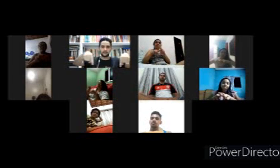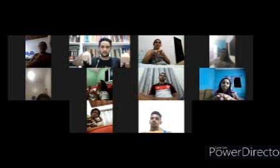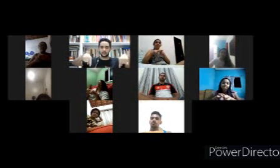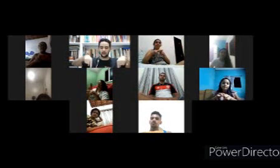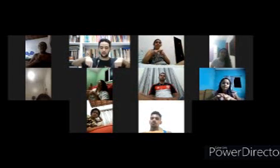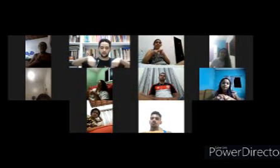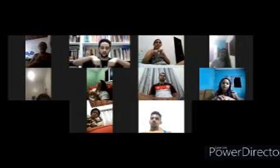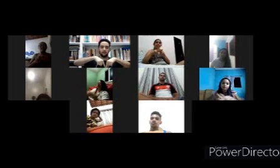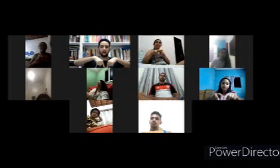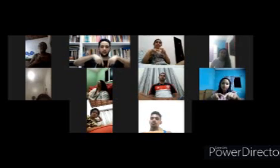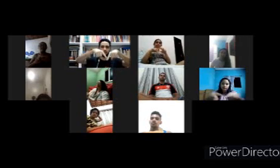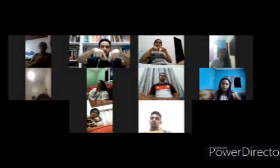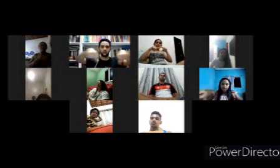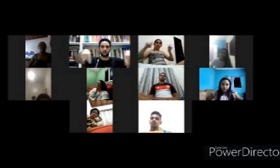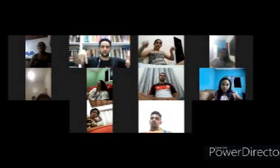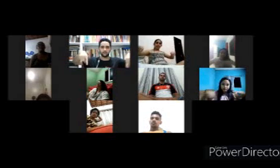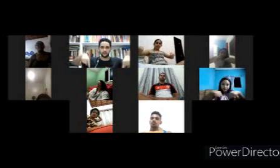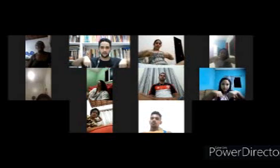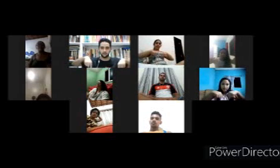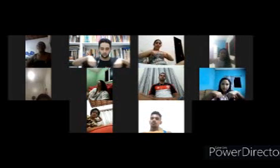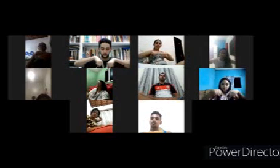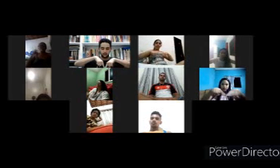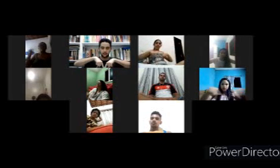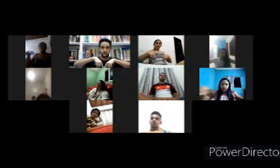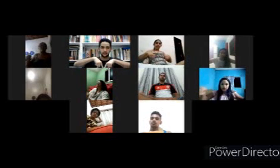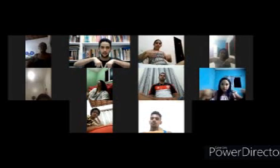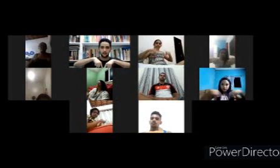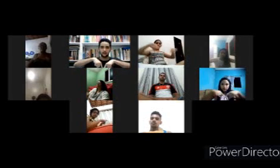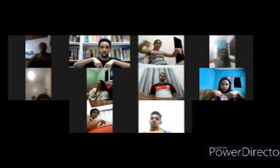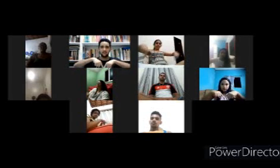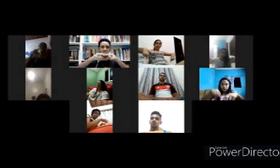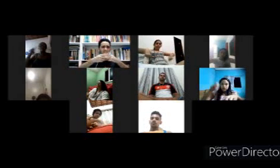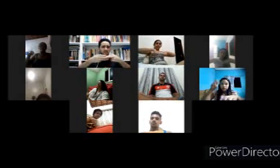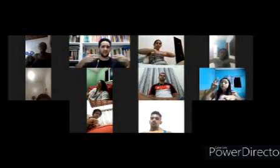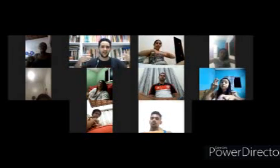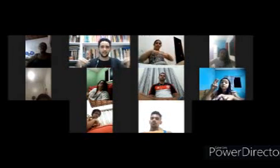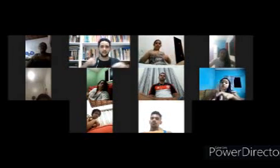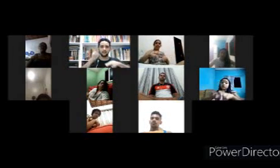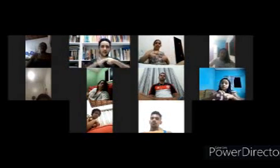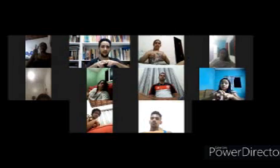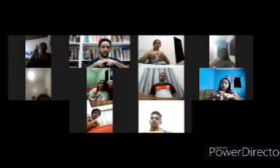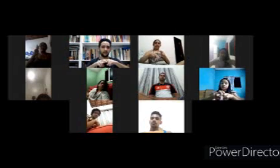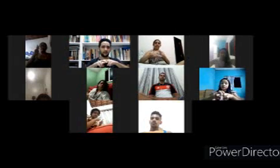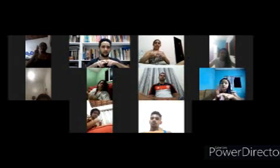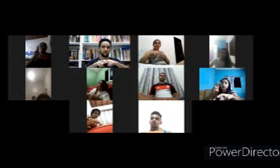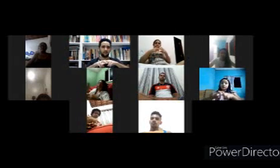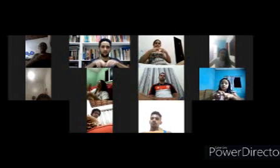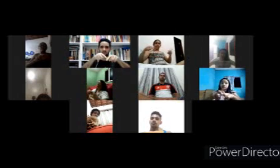nessa sala, eu faço aqui embaixo de mim, no espaço vazio, que nessa sala tem várias cadeiras.